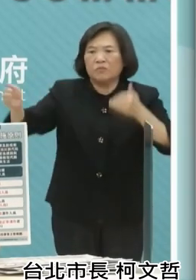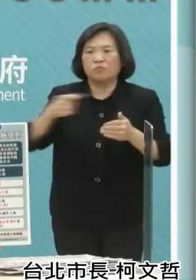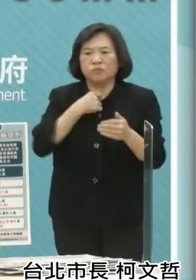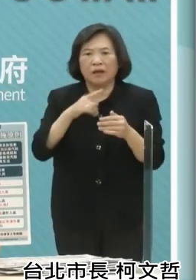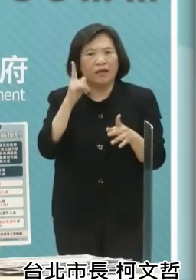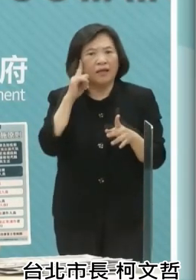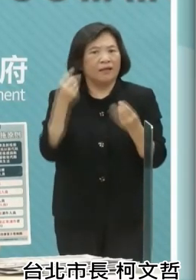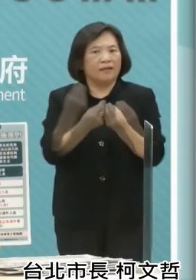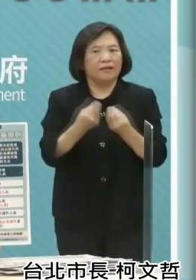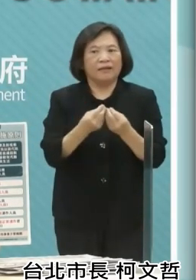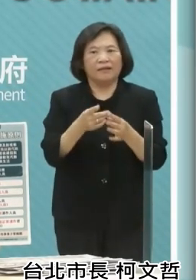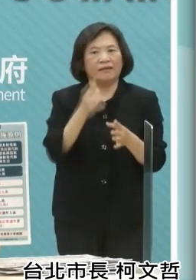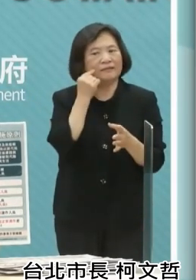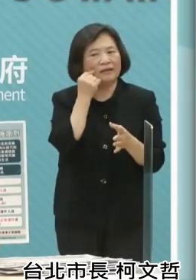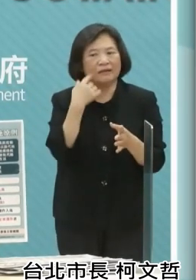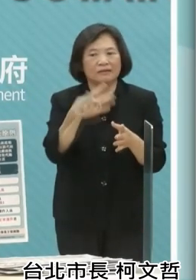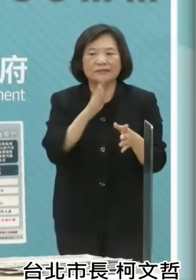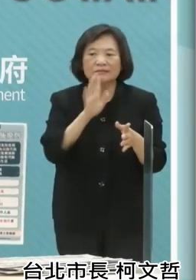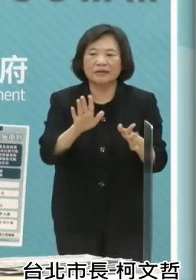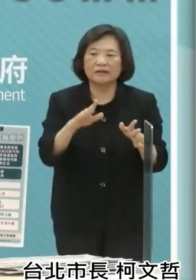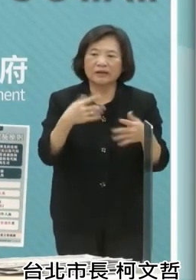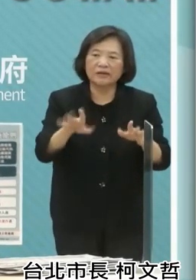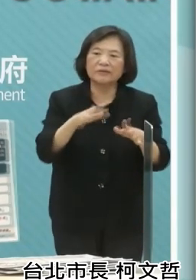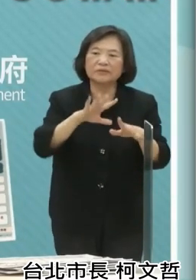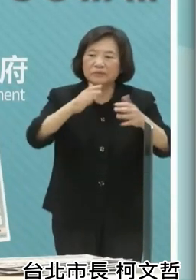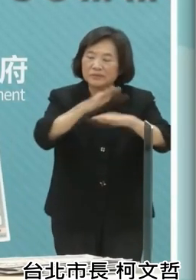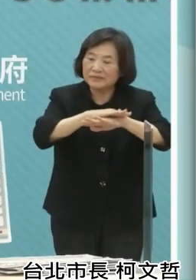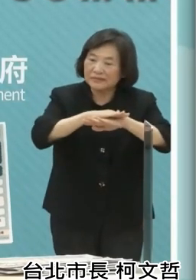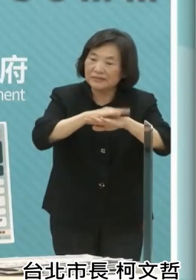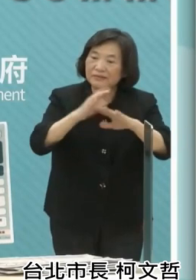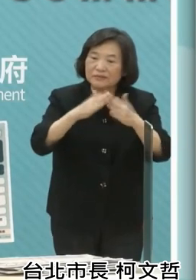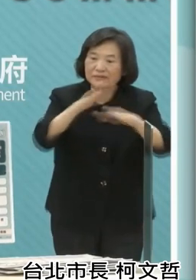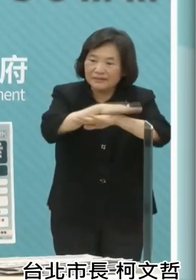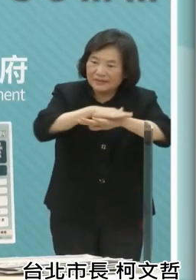维持国家安全跟社会机能正常，所以这样的哦，